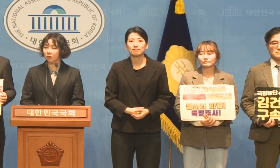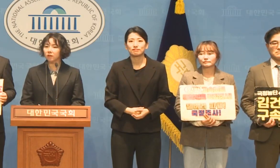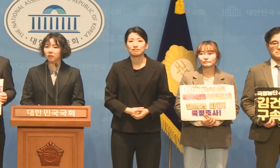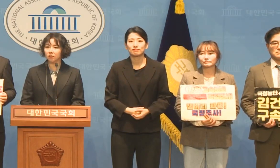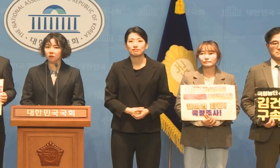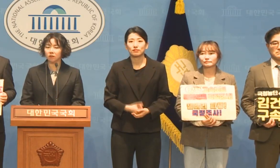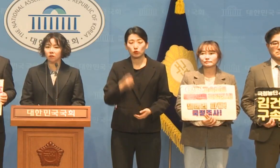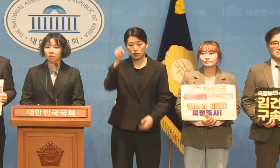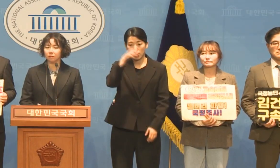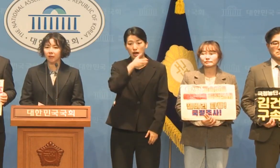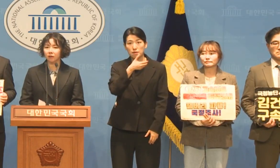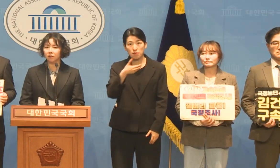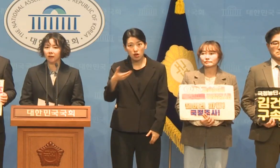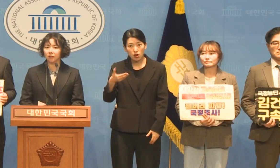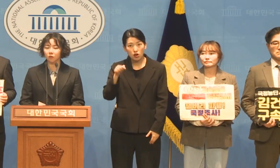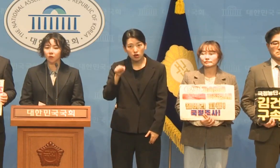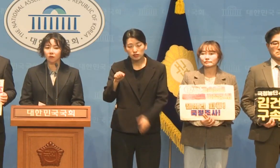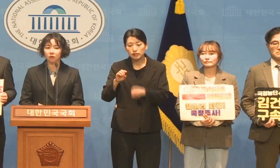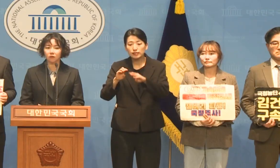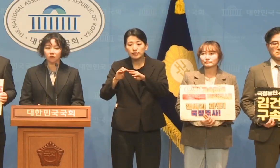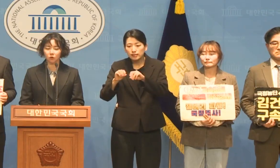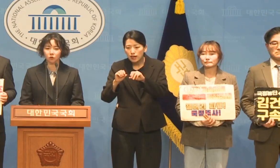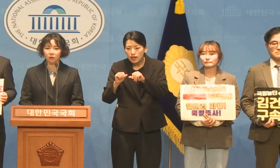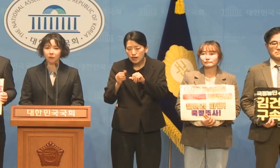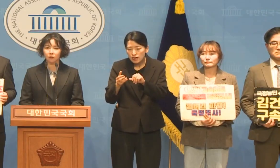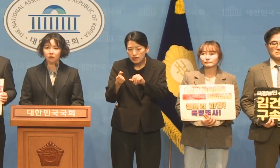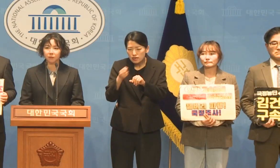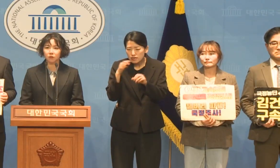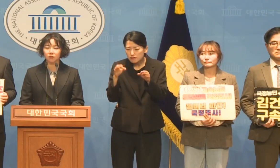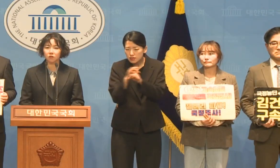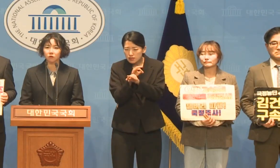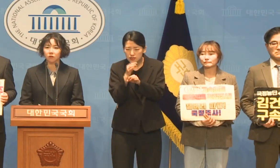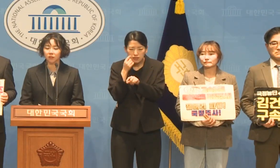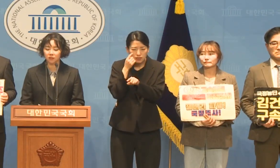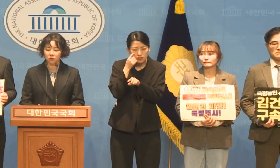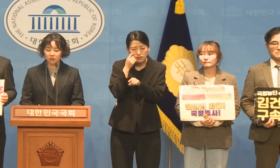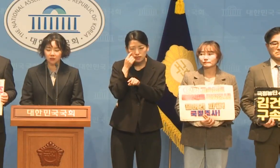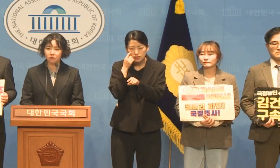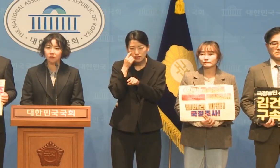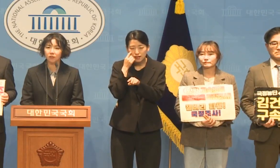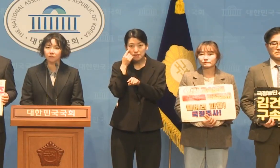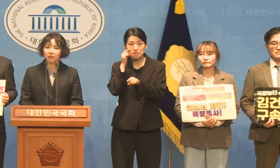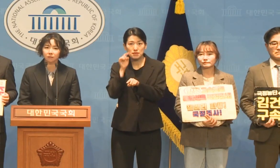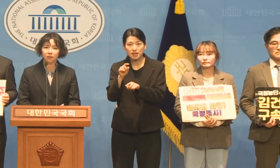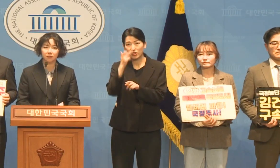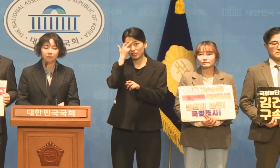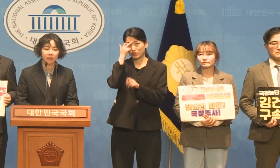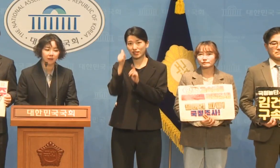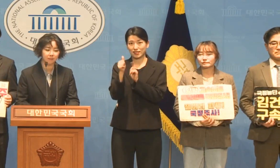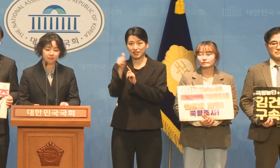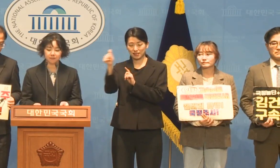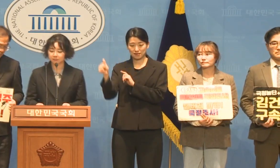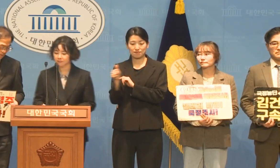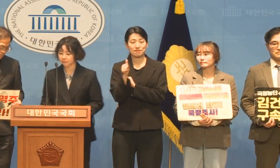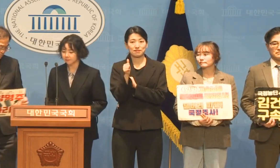양평 현지에서 직접 땅을 알아내기도 했던 여주 양평 민주당 지역위원장이신 최재감 위원장님 말씀